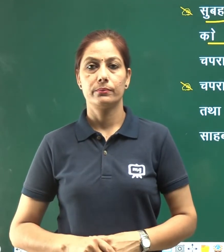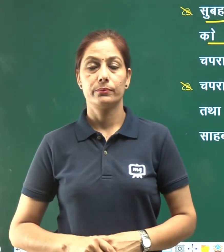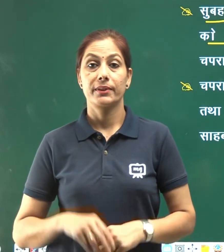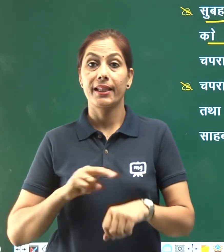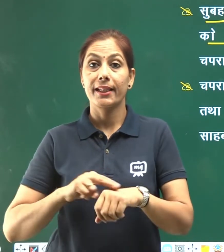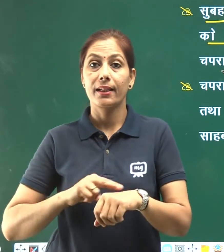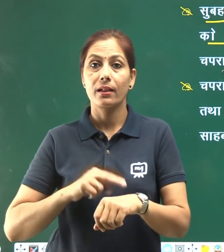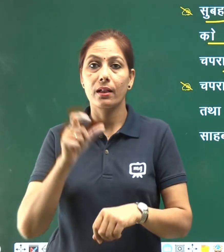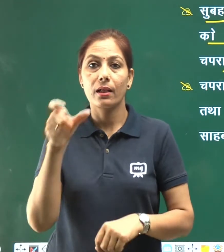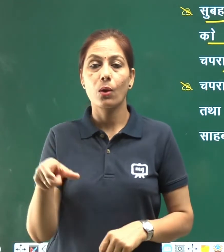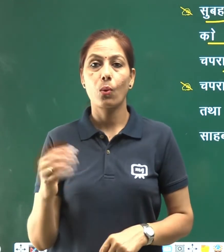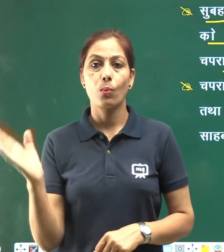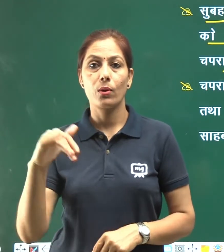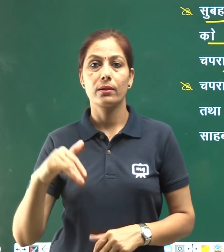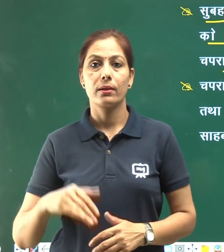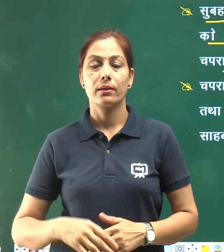चपरासी को बुलाता है।